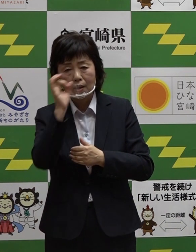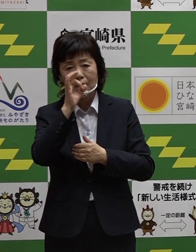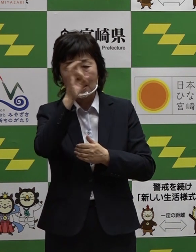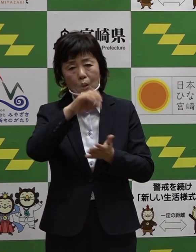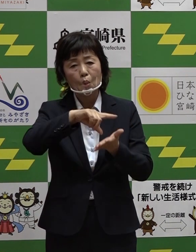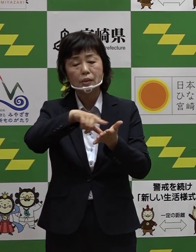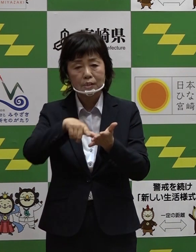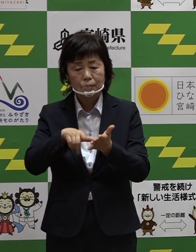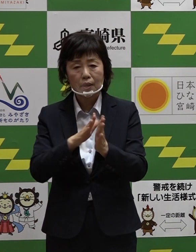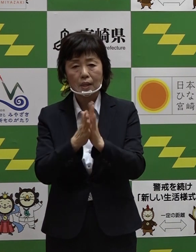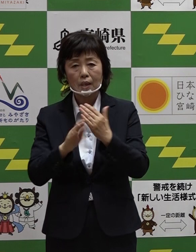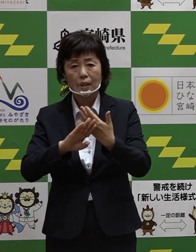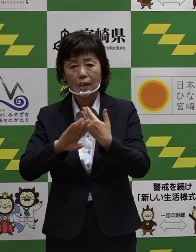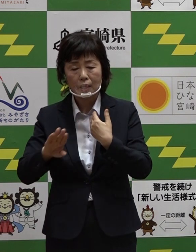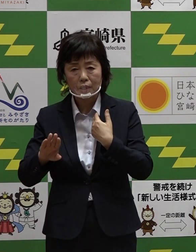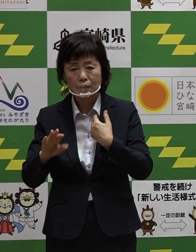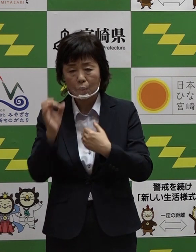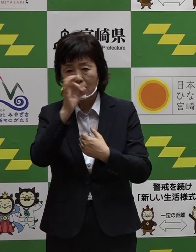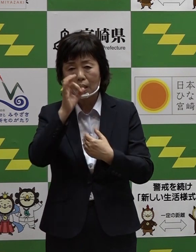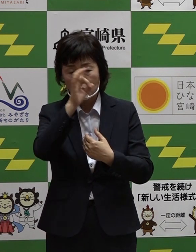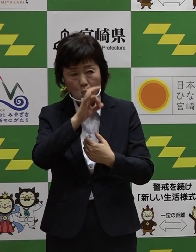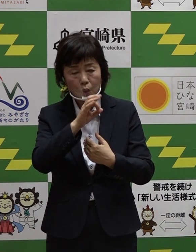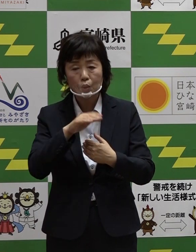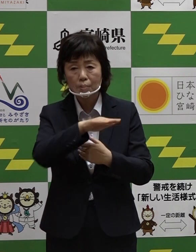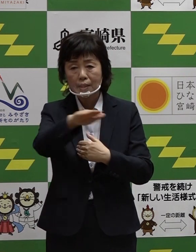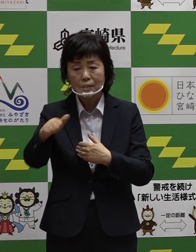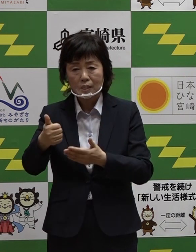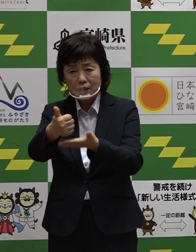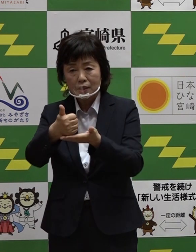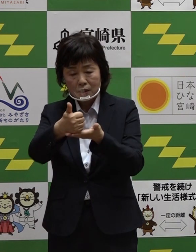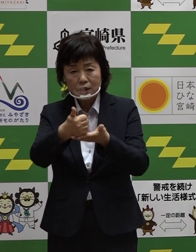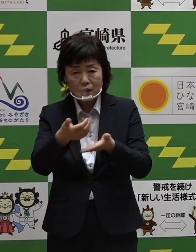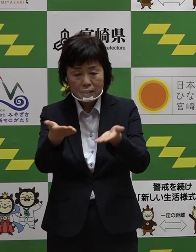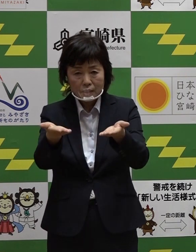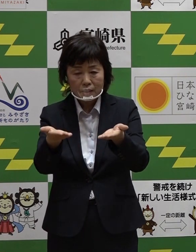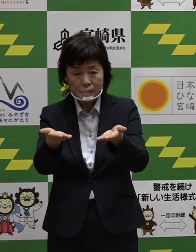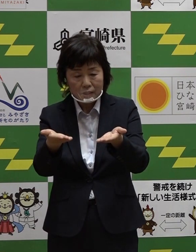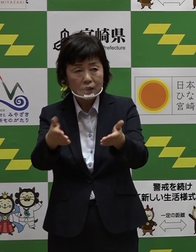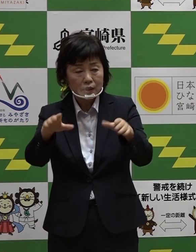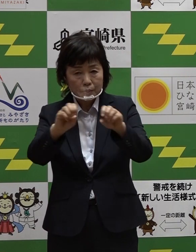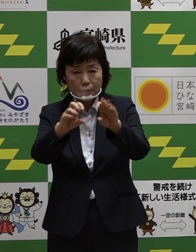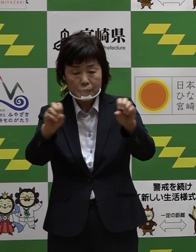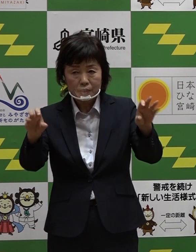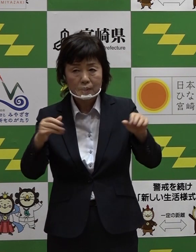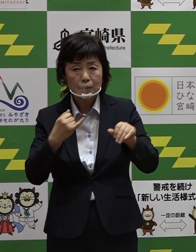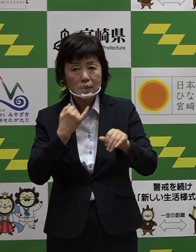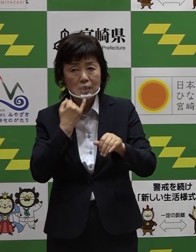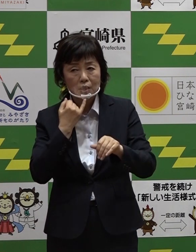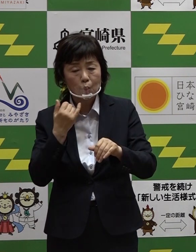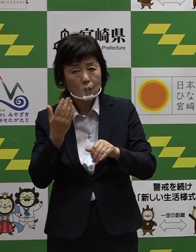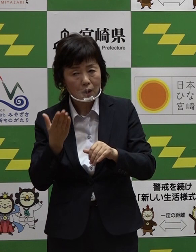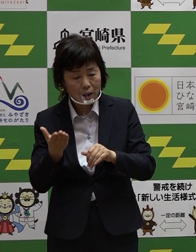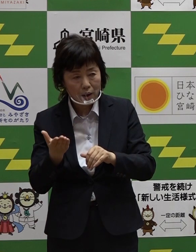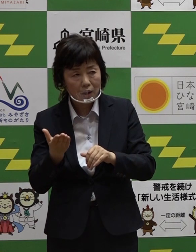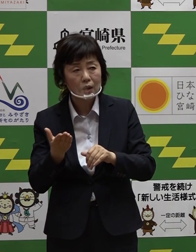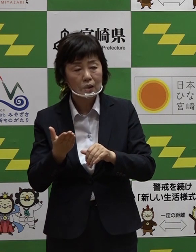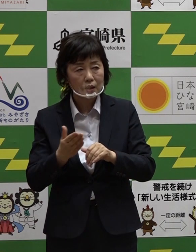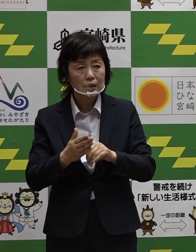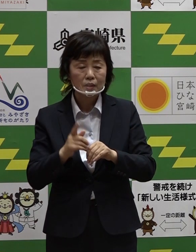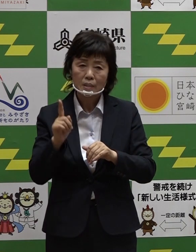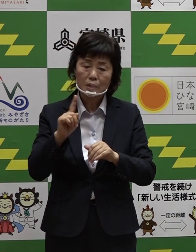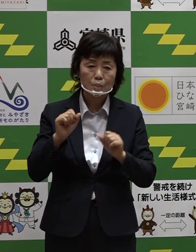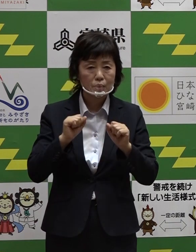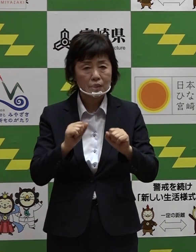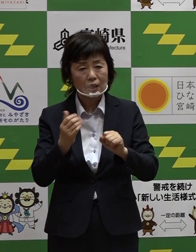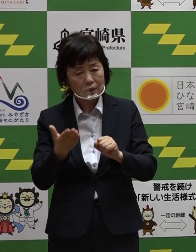地は県外のお客さんに呼び込みをしてもいいのかっていう、その利用者とか宿泊施設の目線に立つと何をし